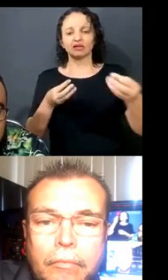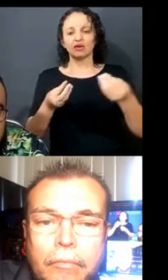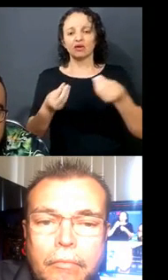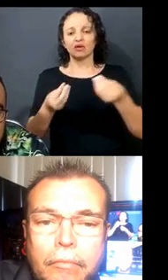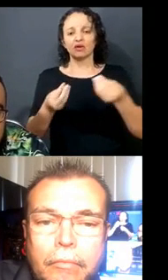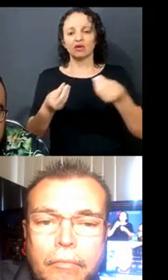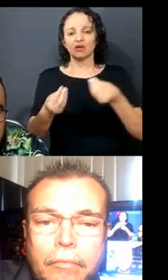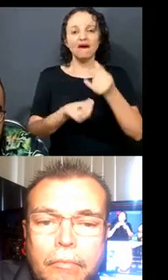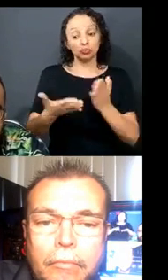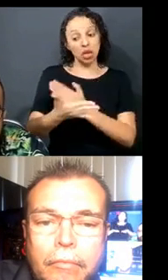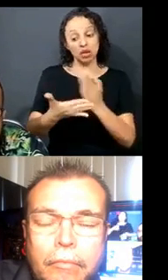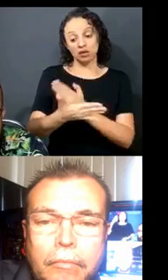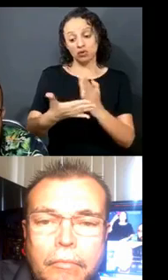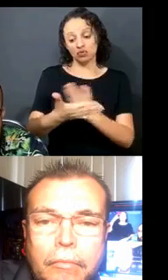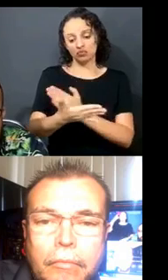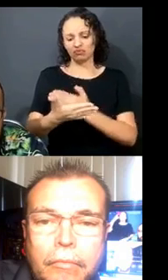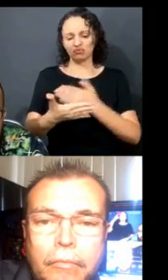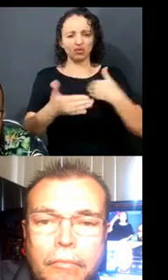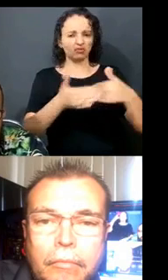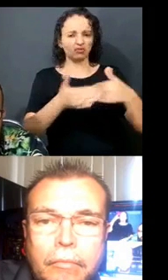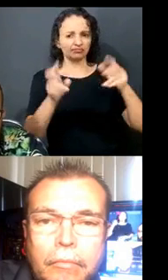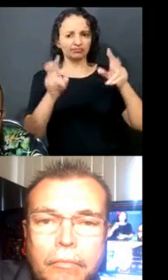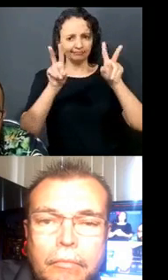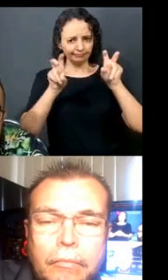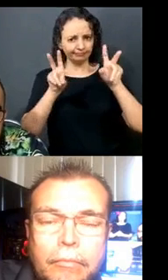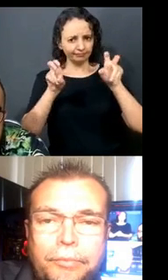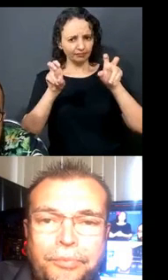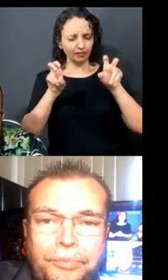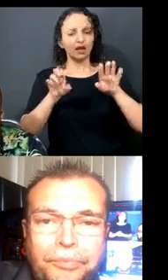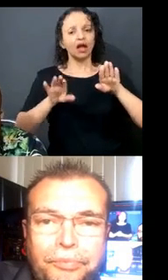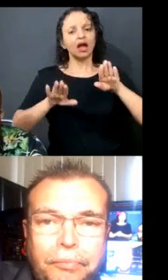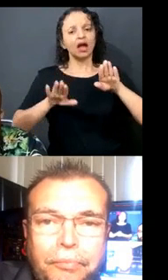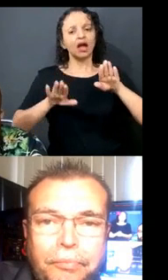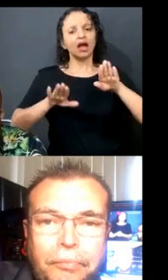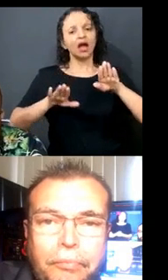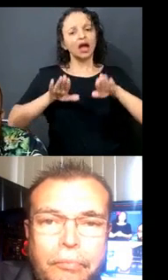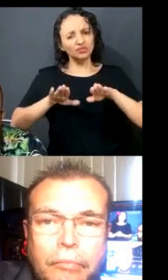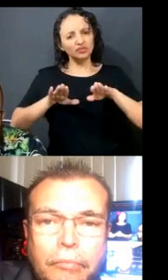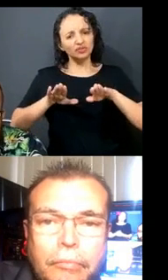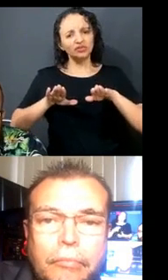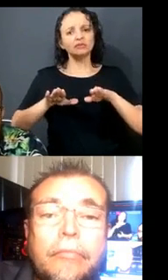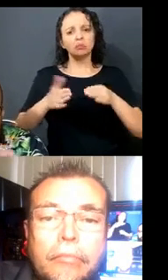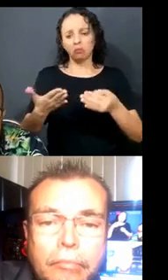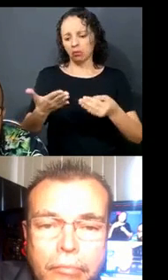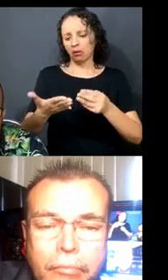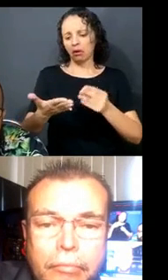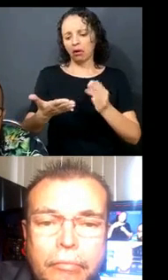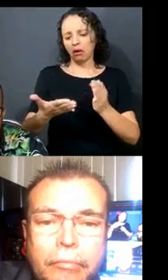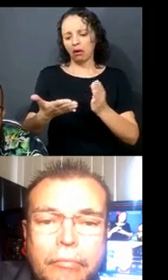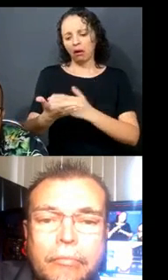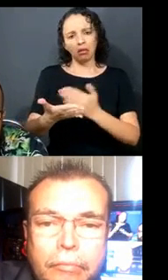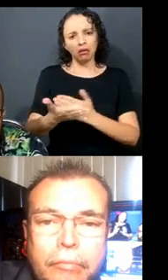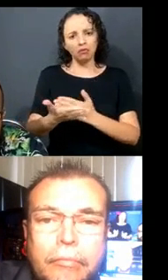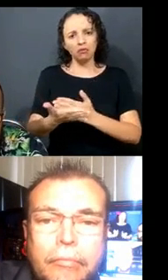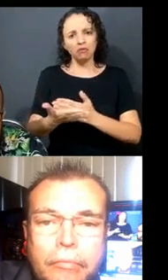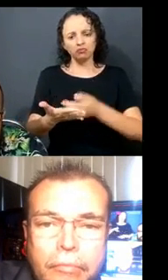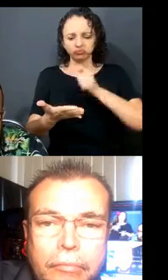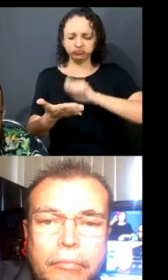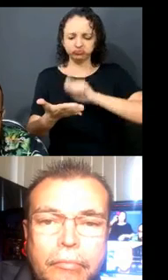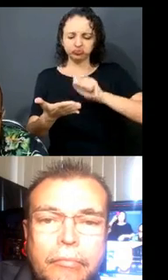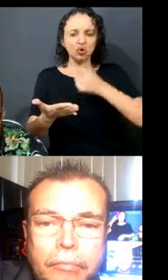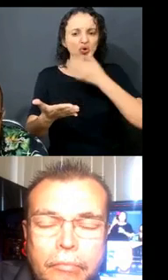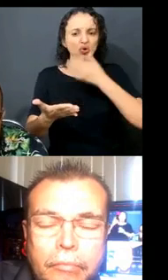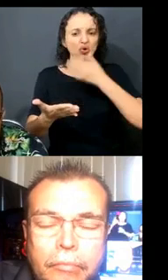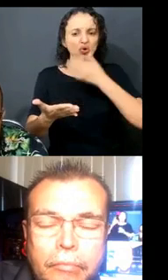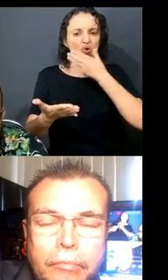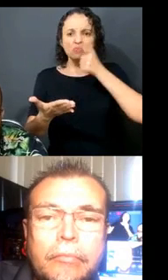um clássico, seja de qualquer área. Muitas vezes esse autor já morreu. E nós estamos com o pensamento dele.